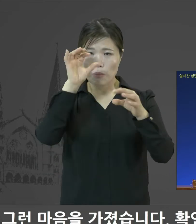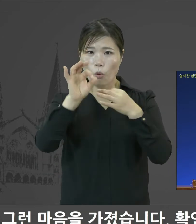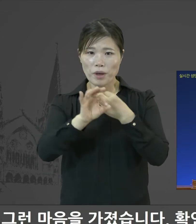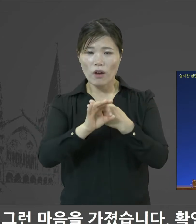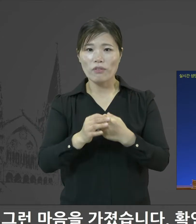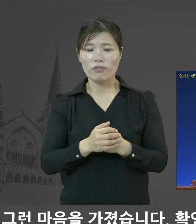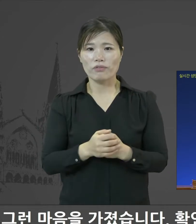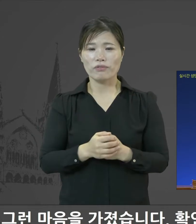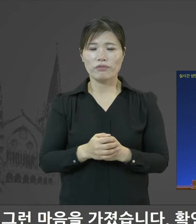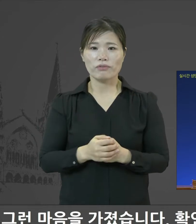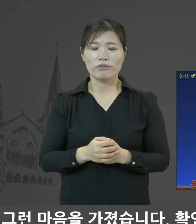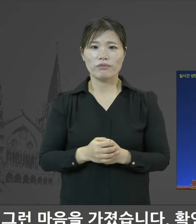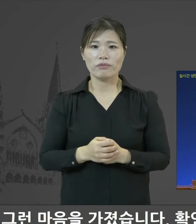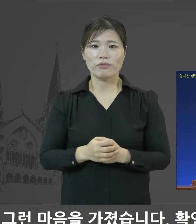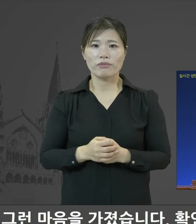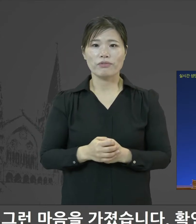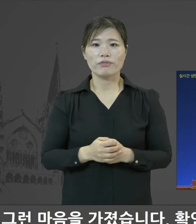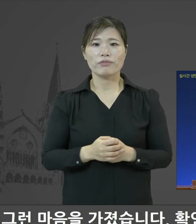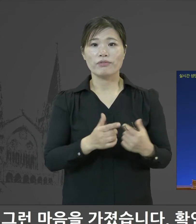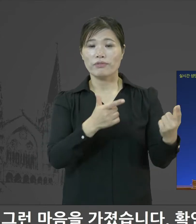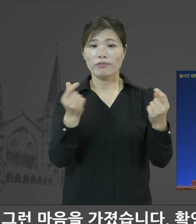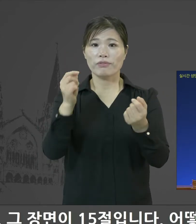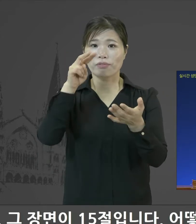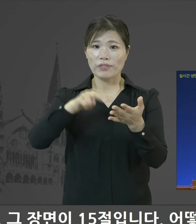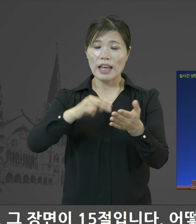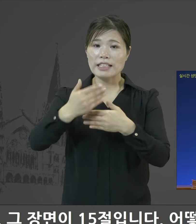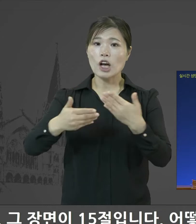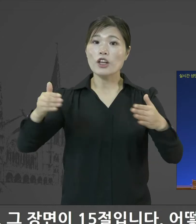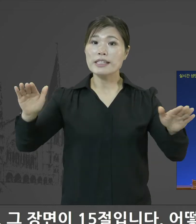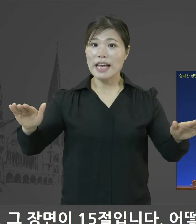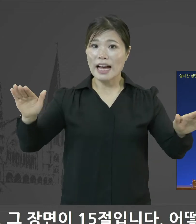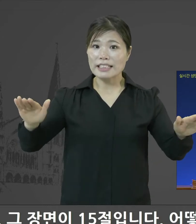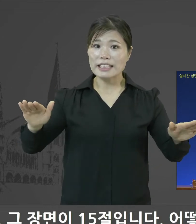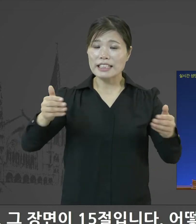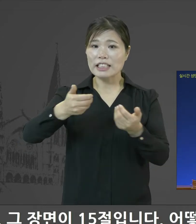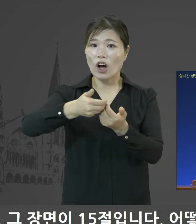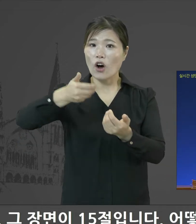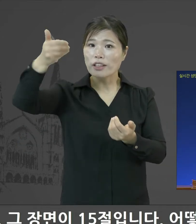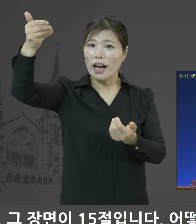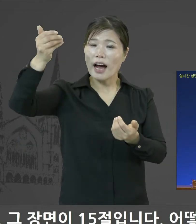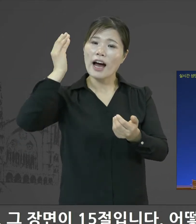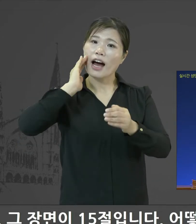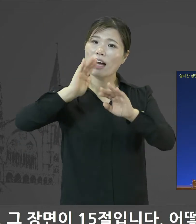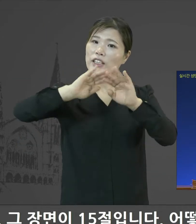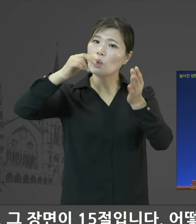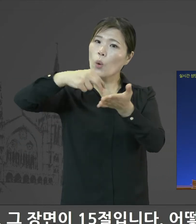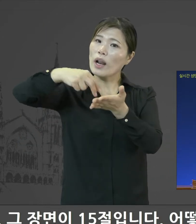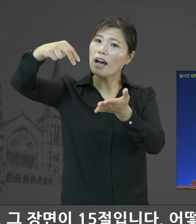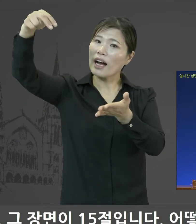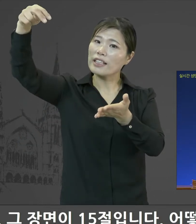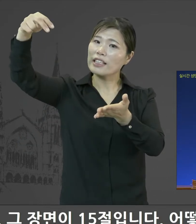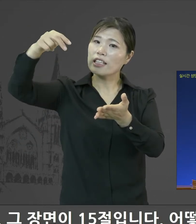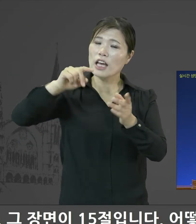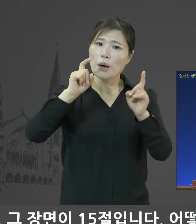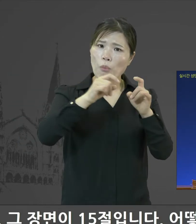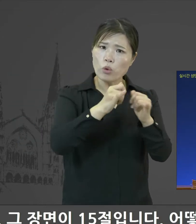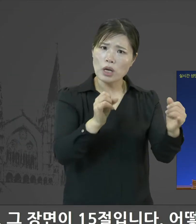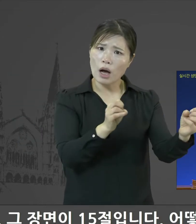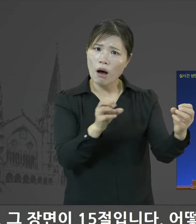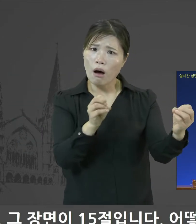같이 읽으면서 확인하십시다. 읽으십시다. 천사들이 떠나 하늘로 올라가니 목자가 서로